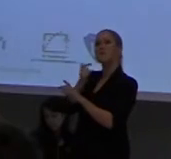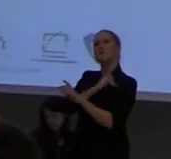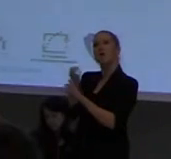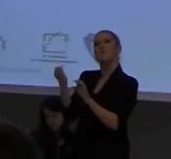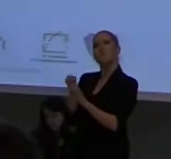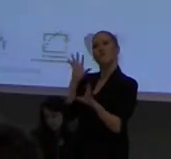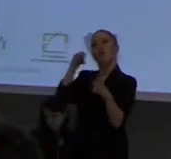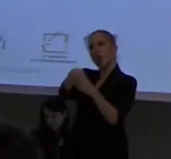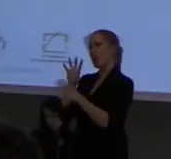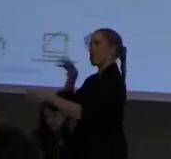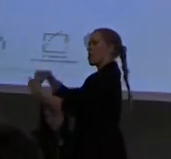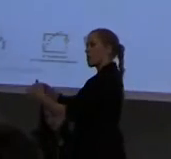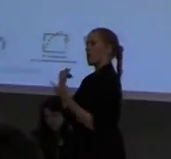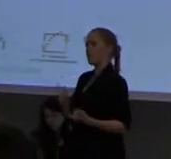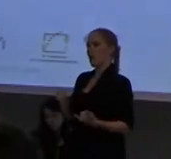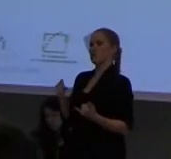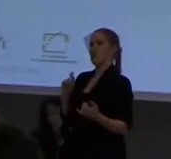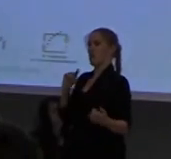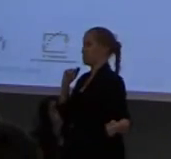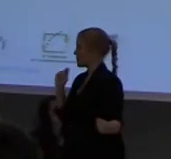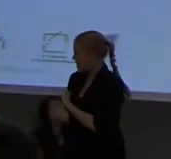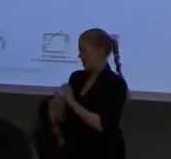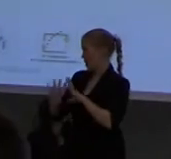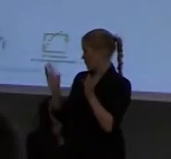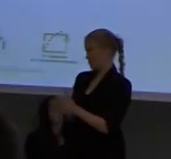naivní. Ty děti prostě už v těch školách jsou, důkaz je tady.